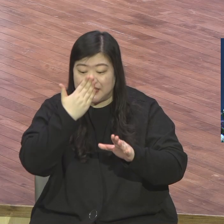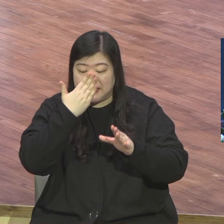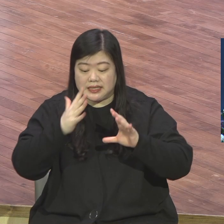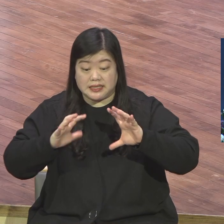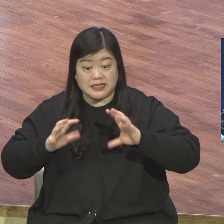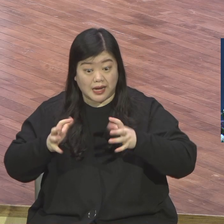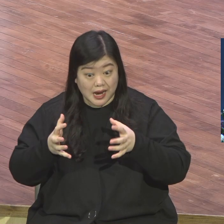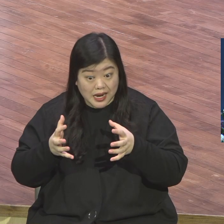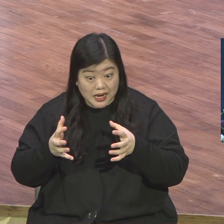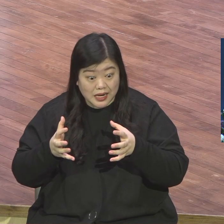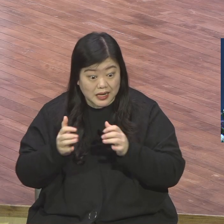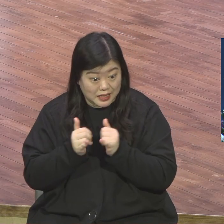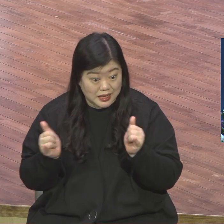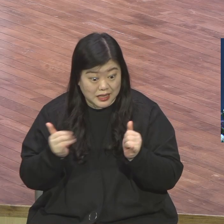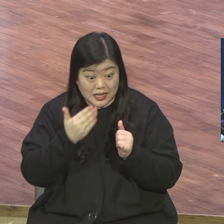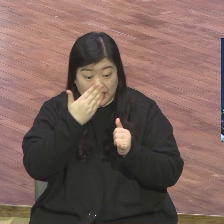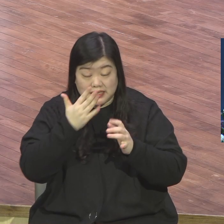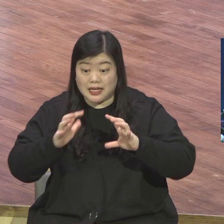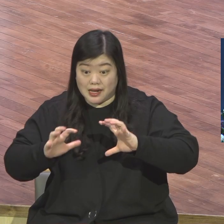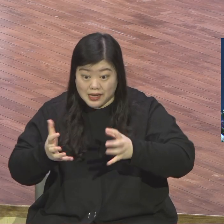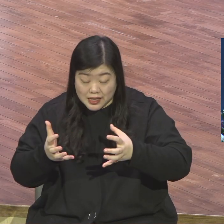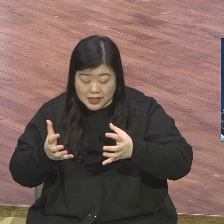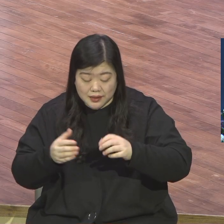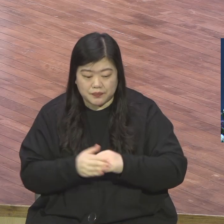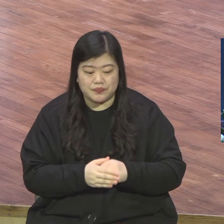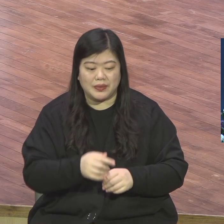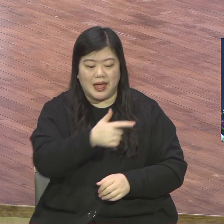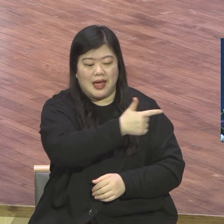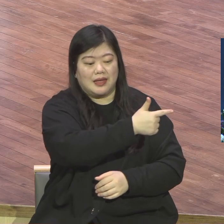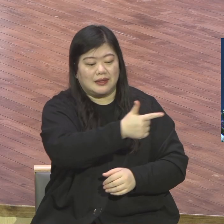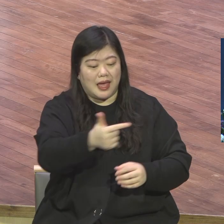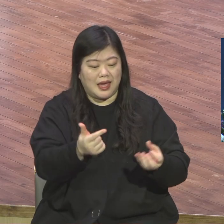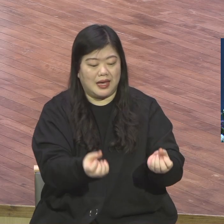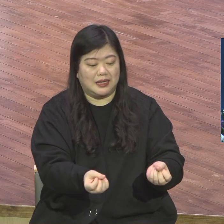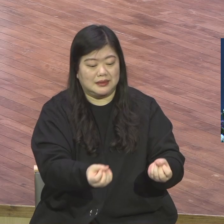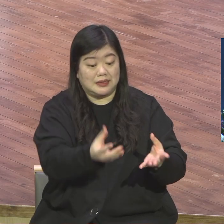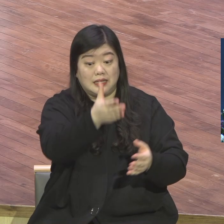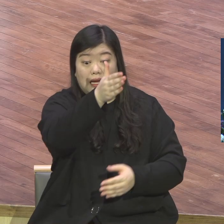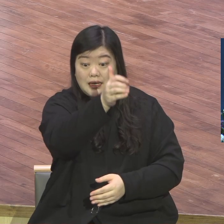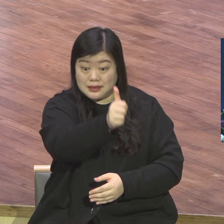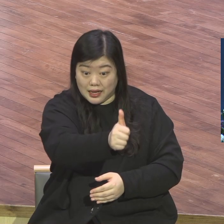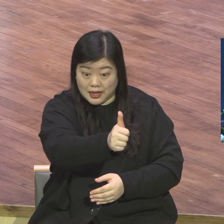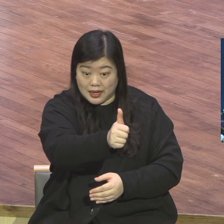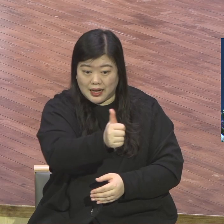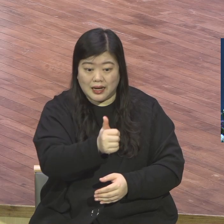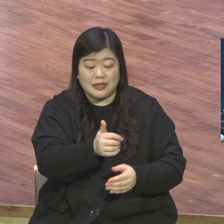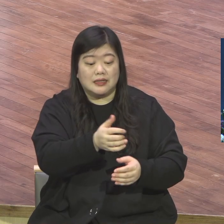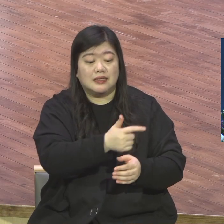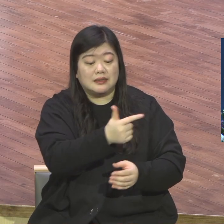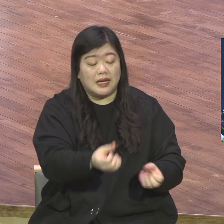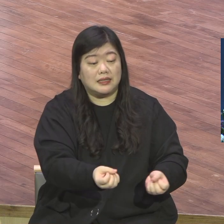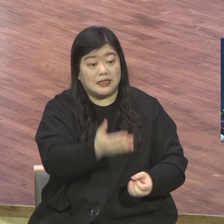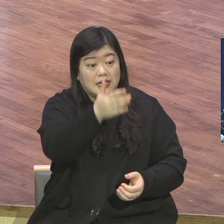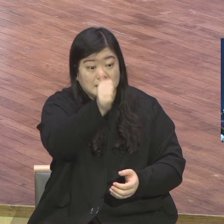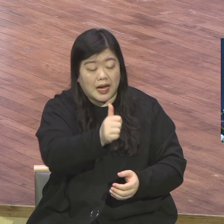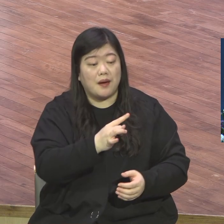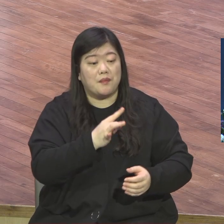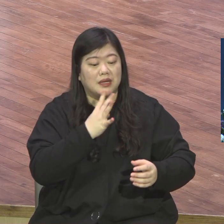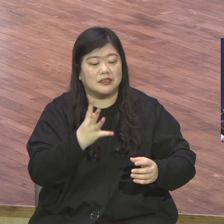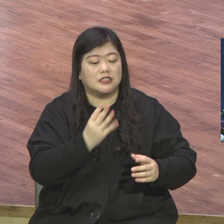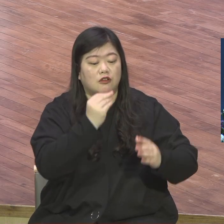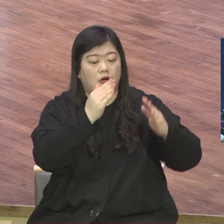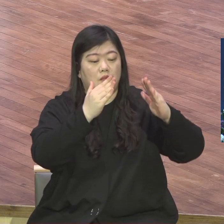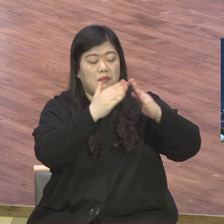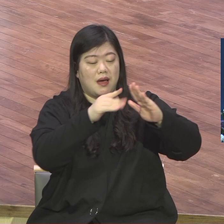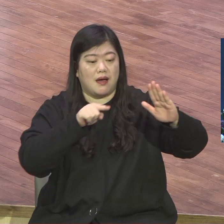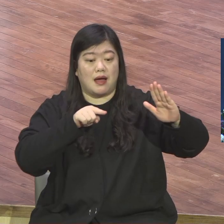대제사장만 대표로 희생 제물을 들고 그 짐승의 피를 가지고 나가서 그 피를 뿌림으로 하나님